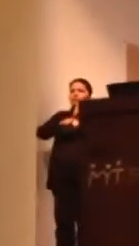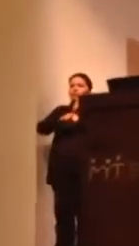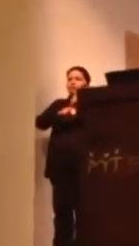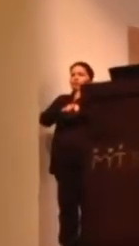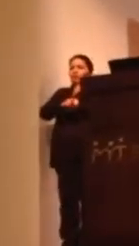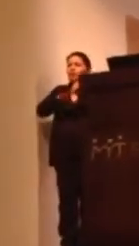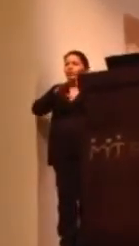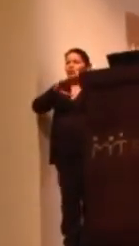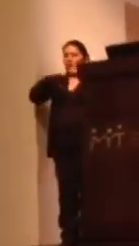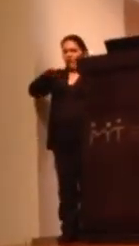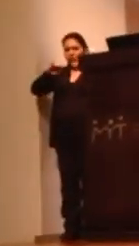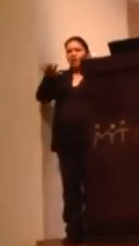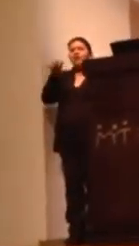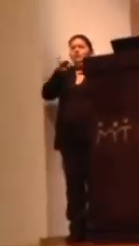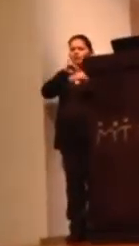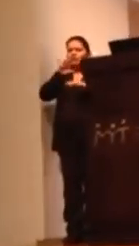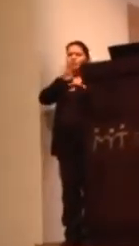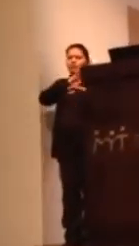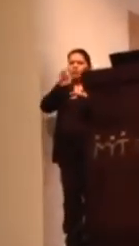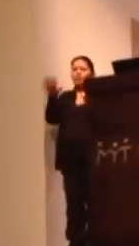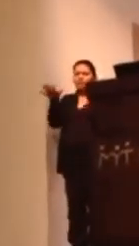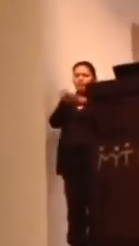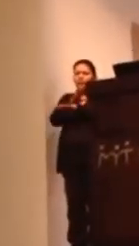didáctica creo que se pueden cambiar muchas cosas.